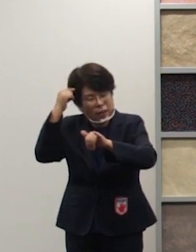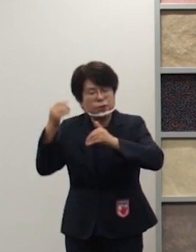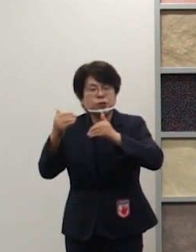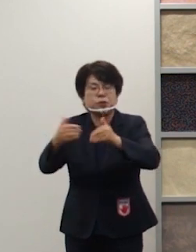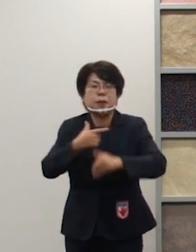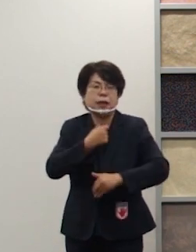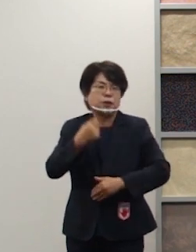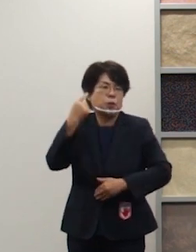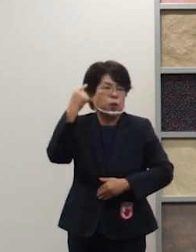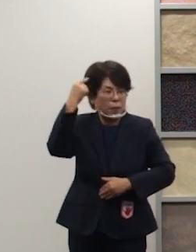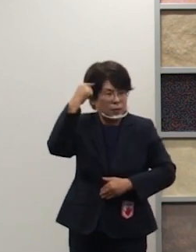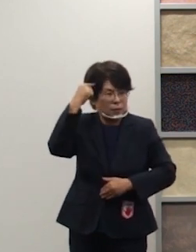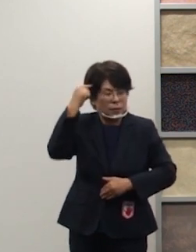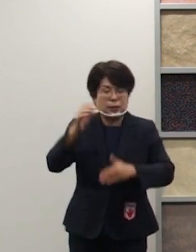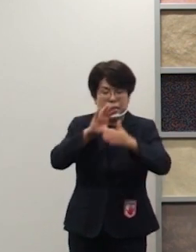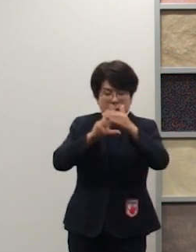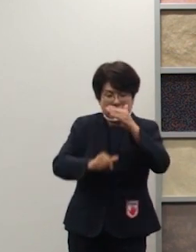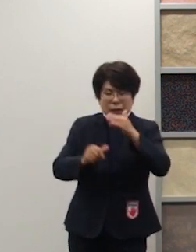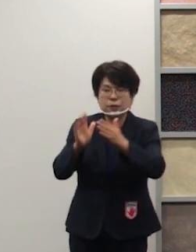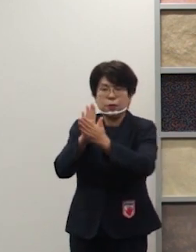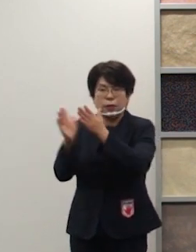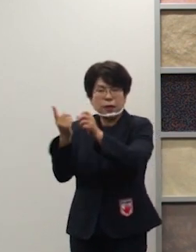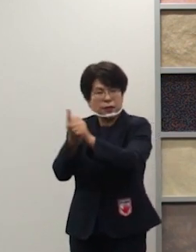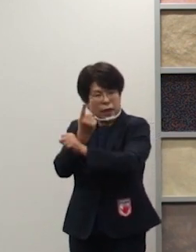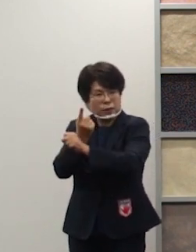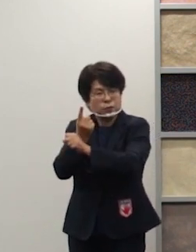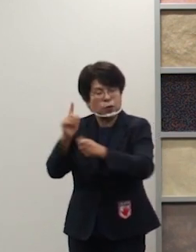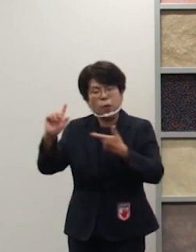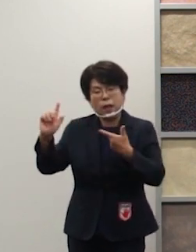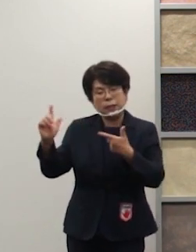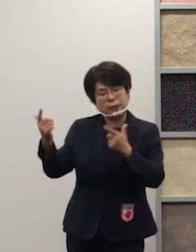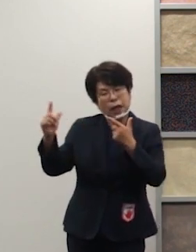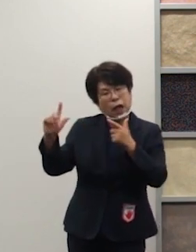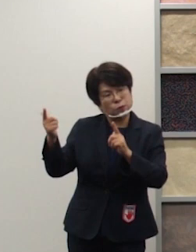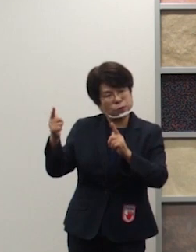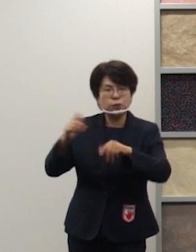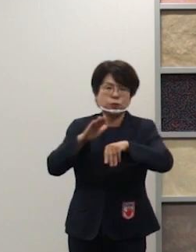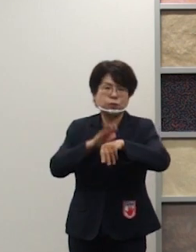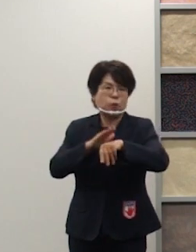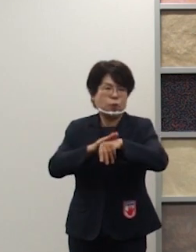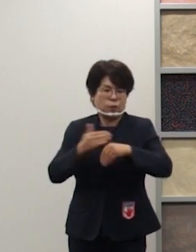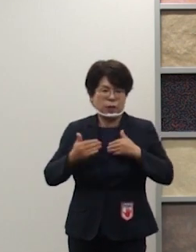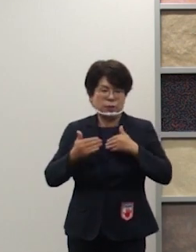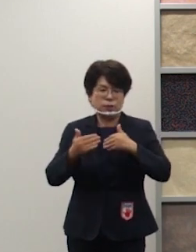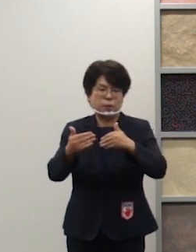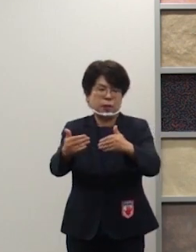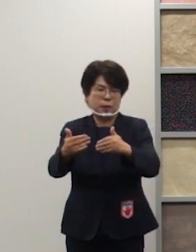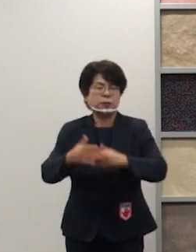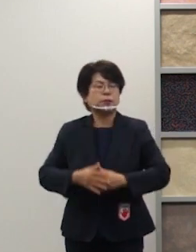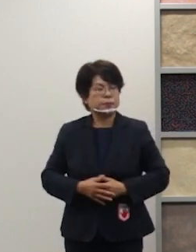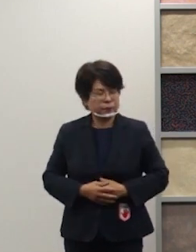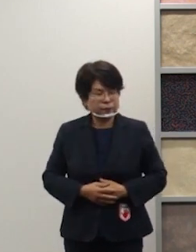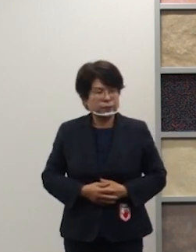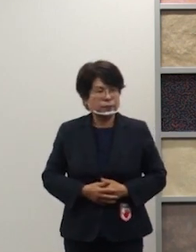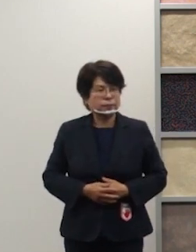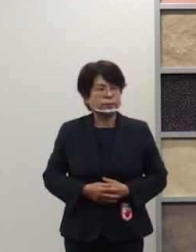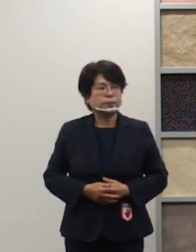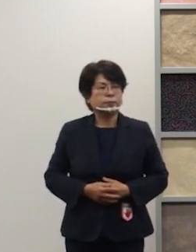ね、他県とは異なる、取り扱いをしている次第であります。